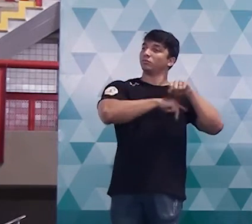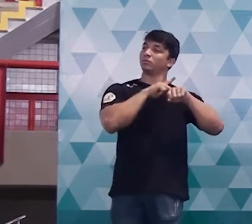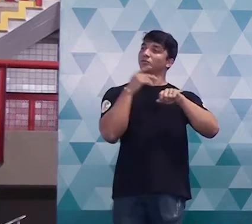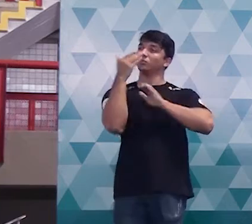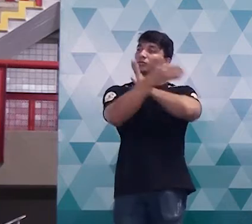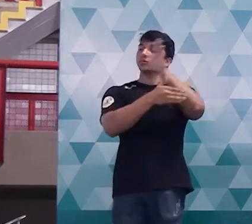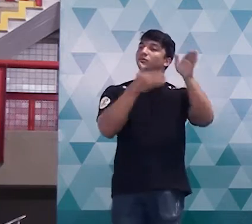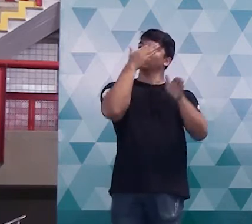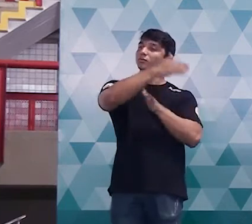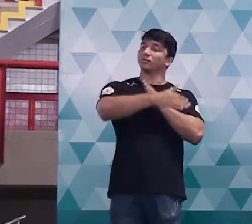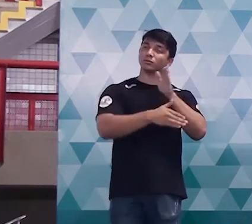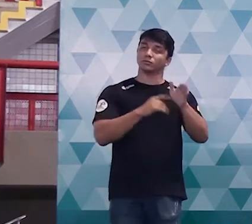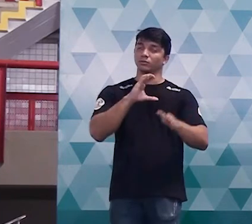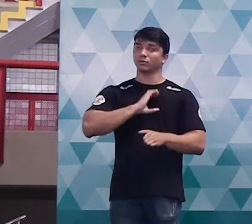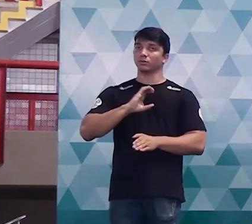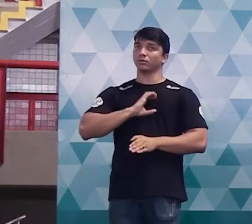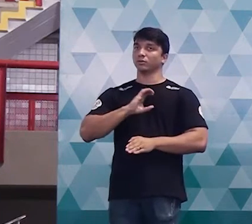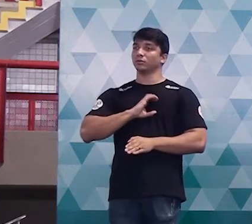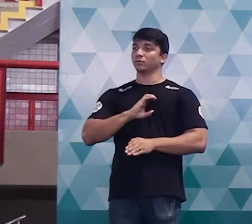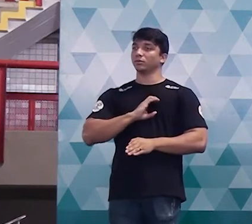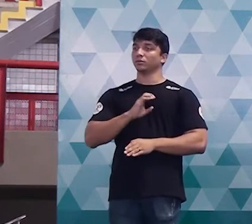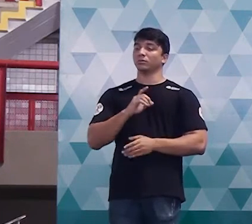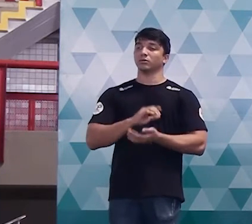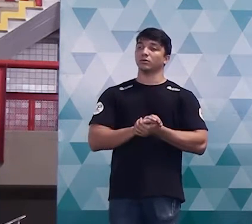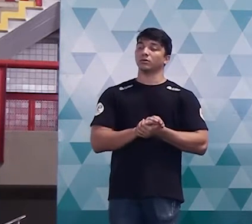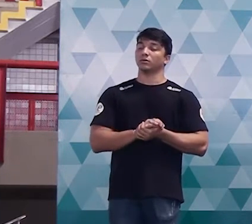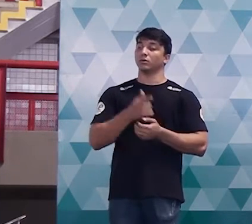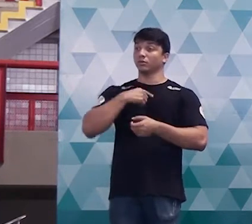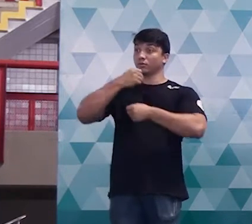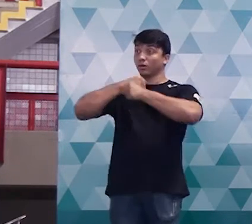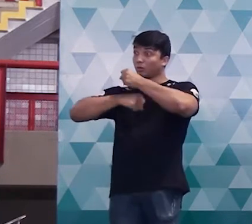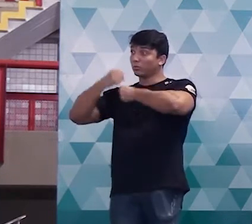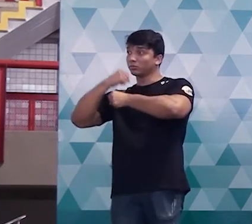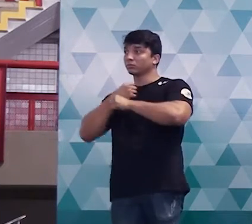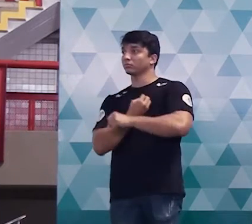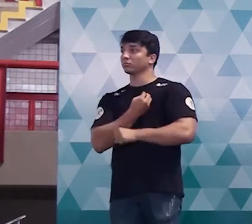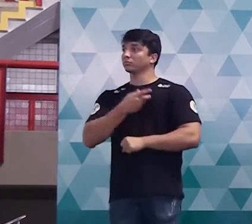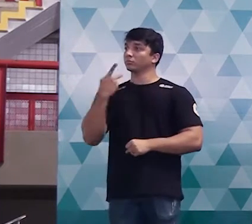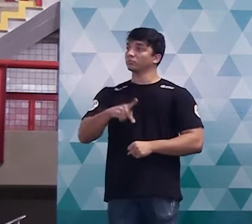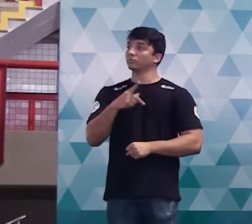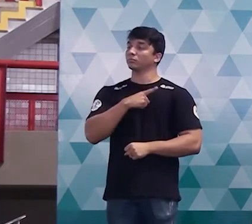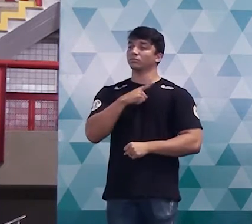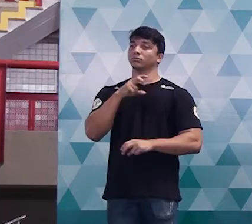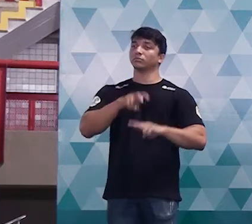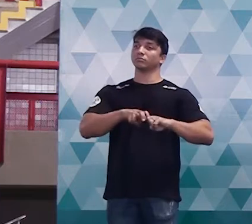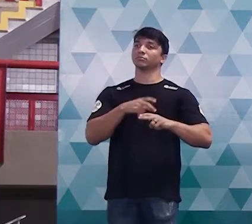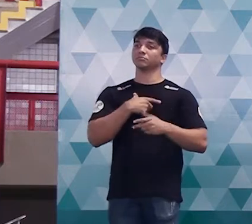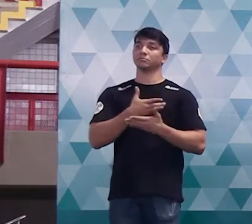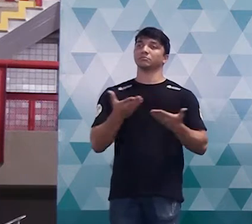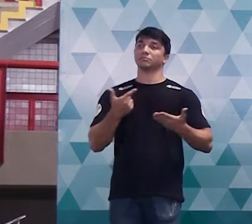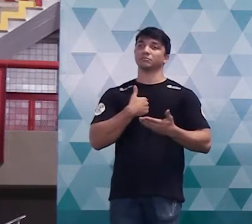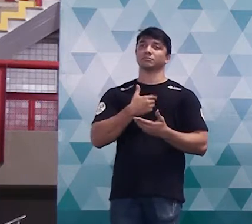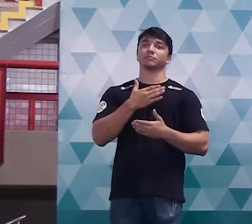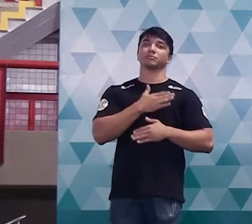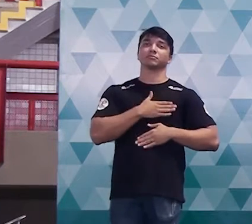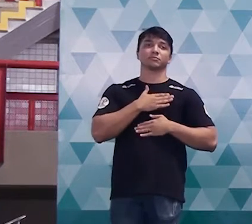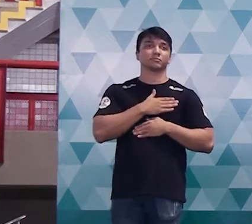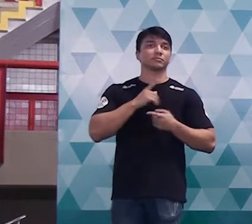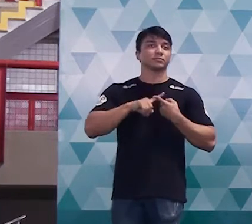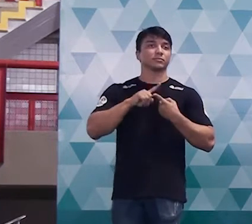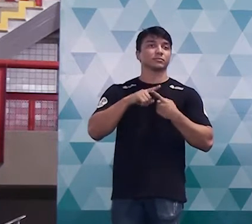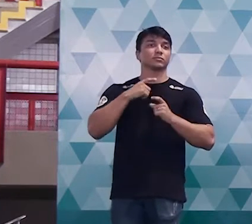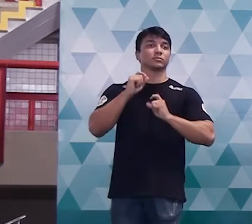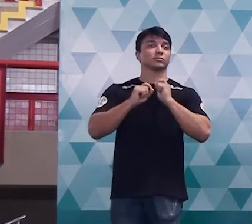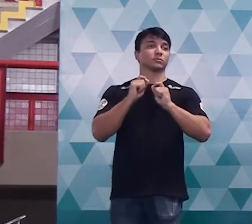aquele link com o pessoal lá no Canadá. E ano passado eles estavam aqui sentados e a gente fica muito satisfeito pela